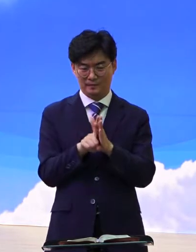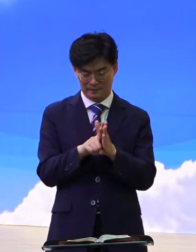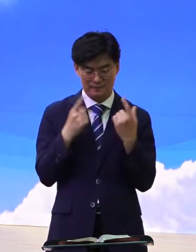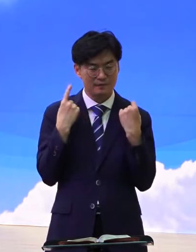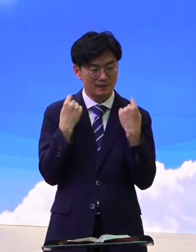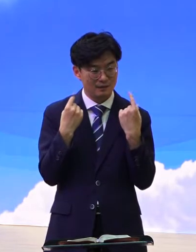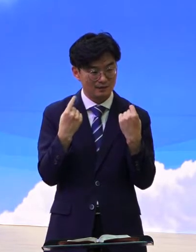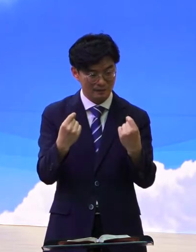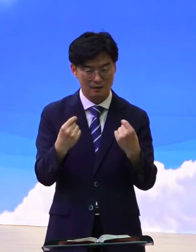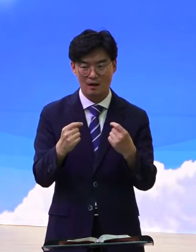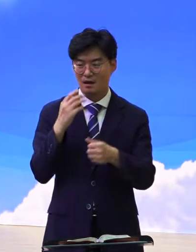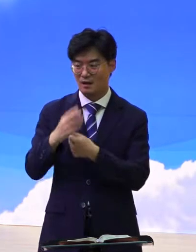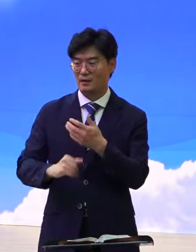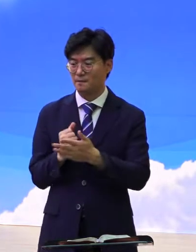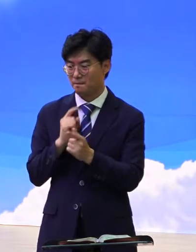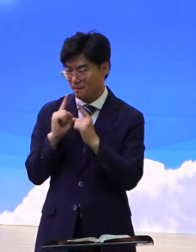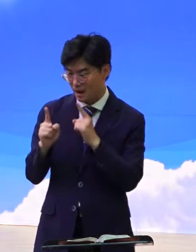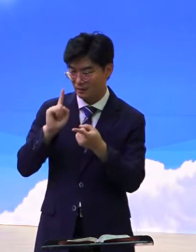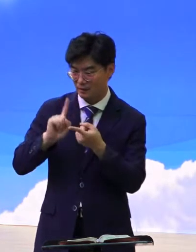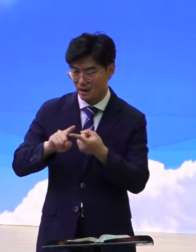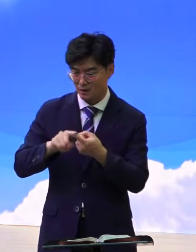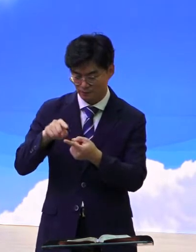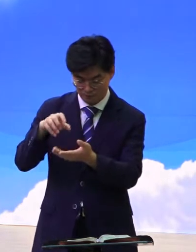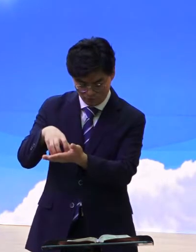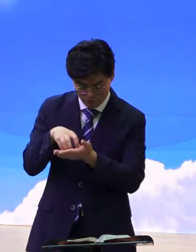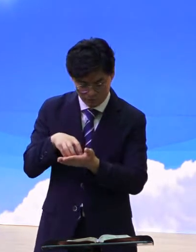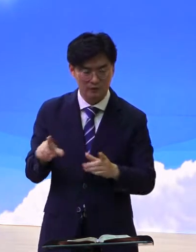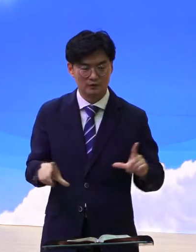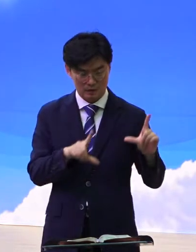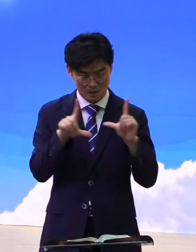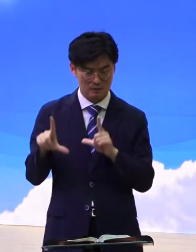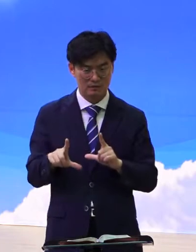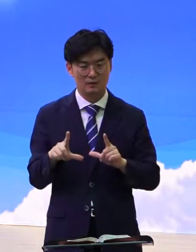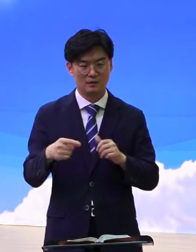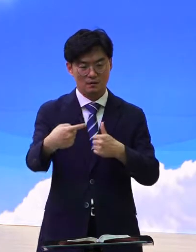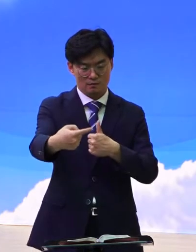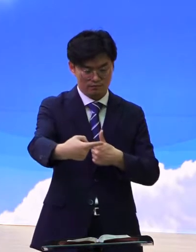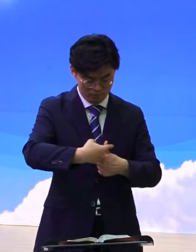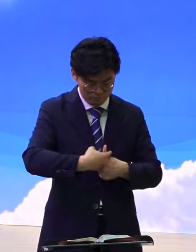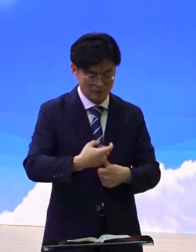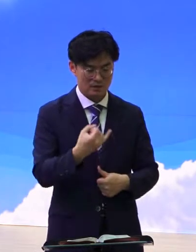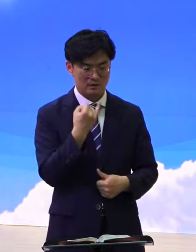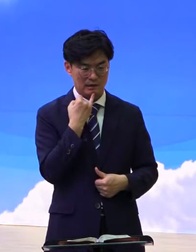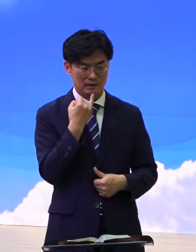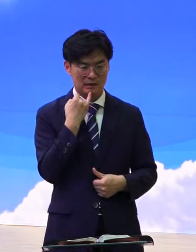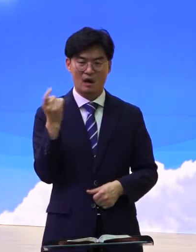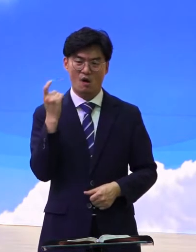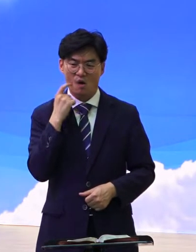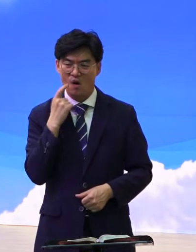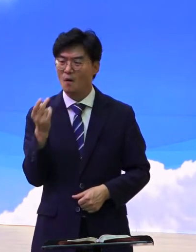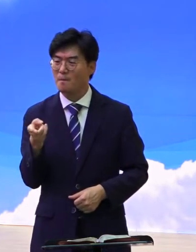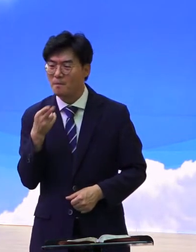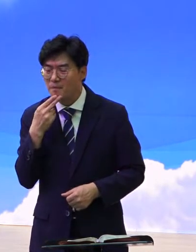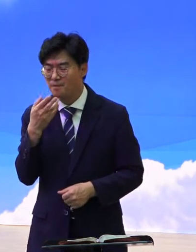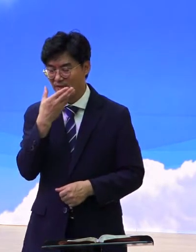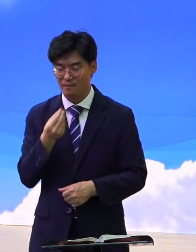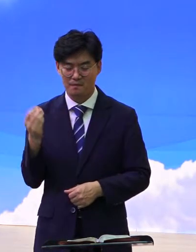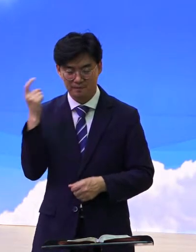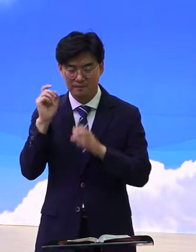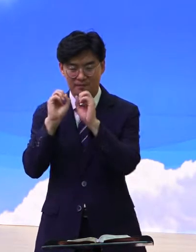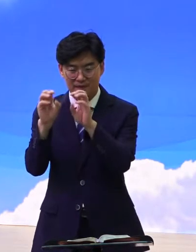말씀대로 살았습니다. 순교할 각오를 하고 복음을 전했습니다.